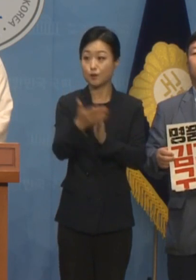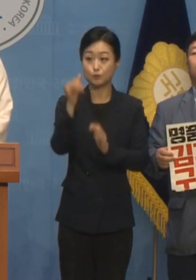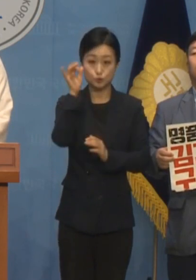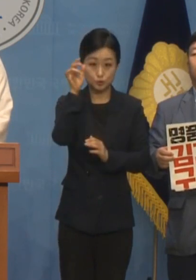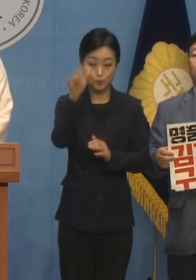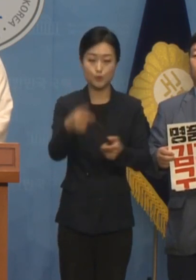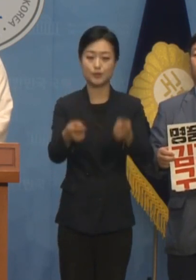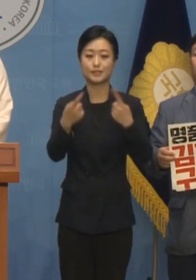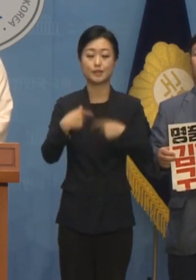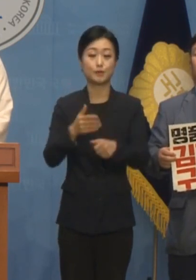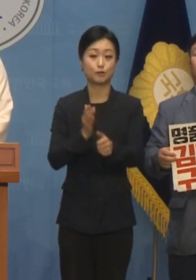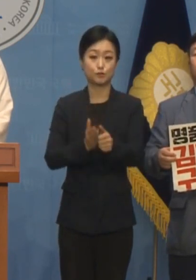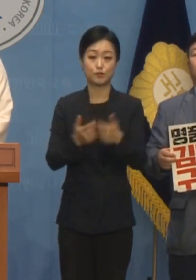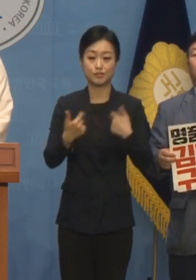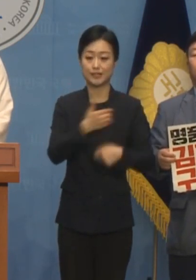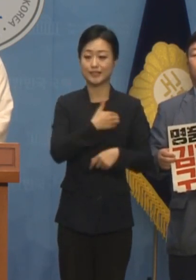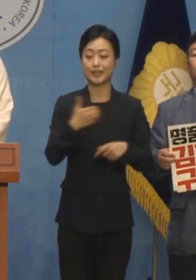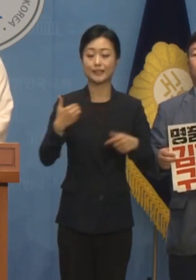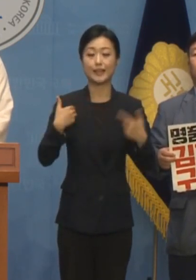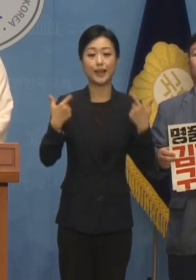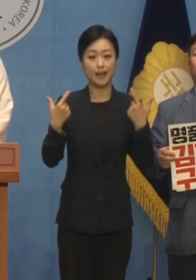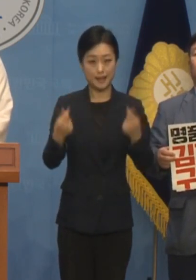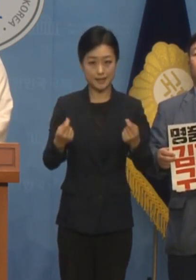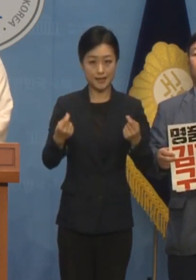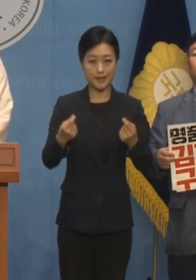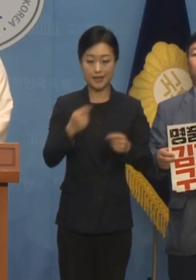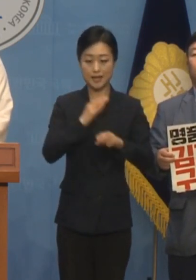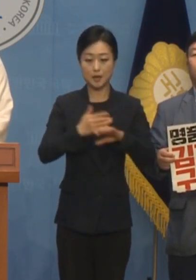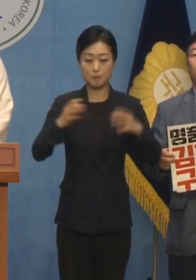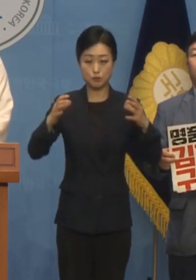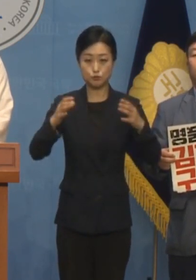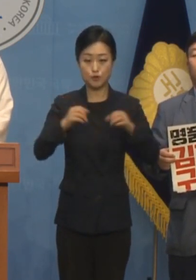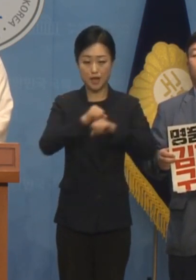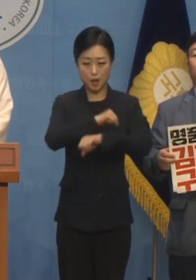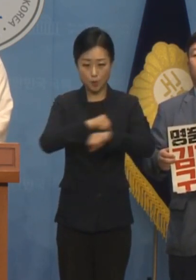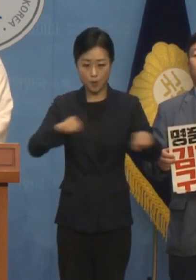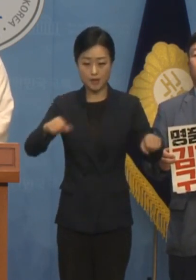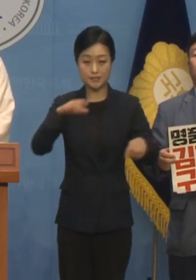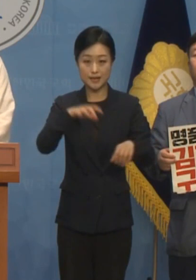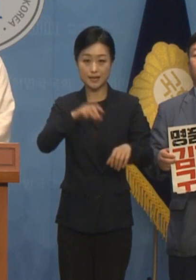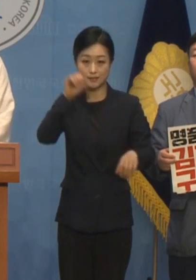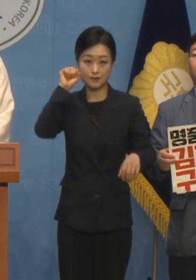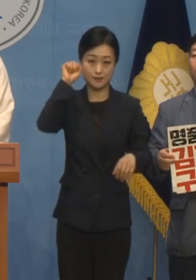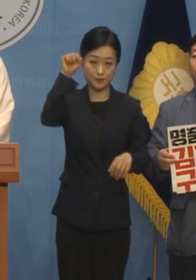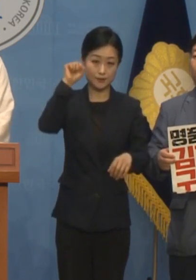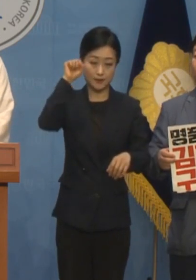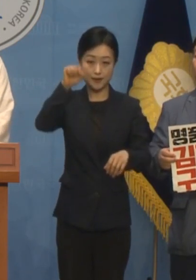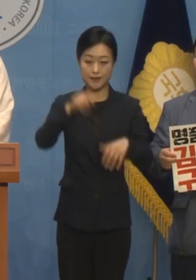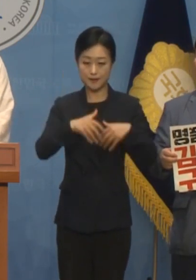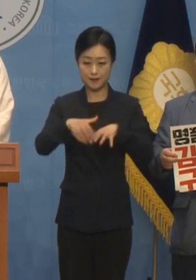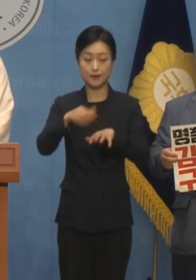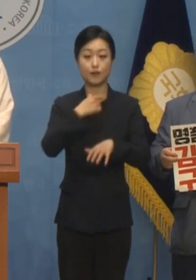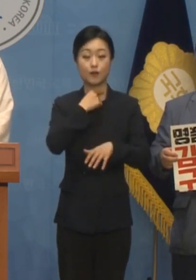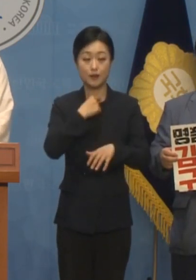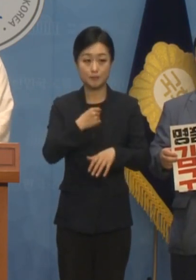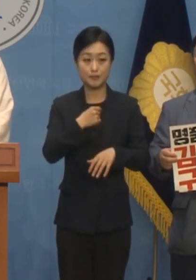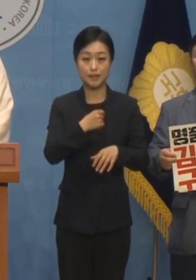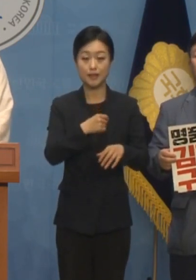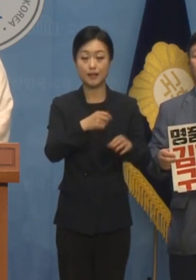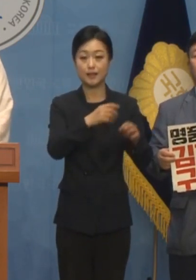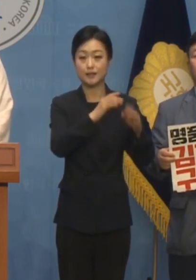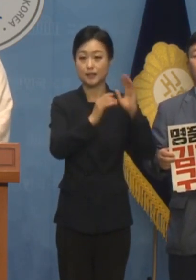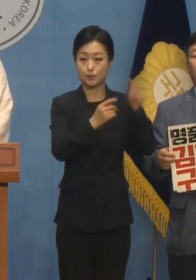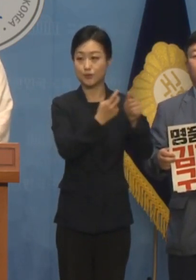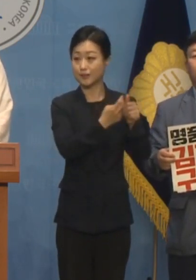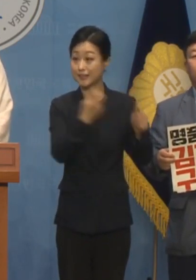기도합니다. 언제나 당당하고 굳건하게 뜨거운 민주의 광장에서 담대히 동행하도록 하겠습니다.